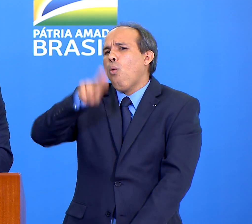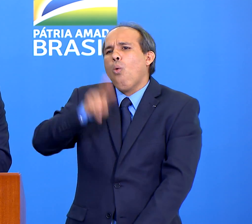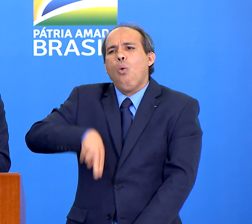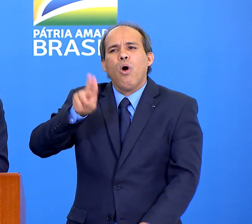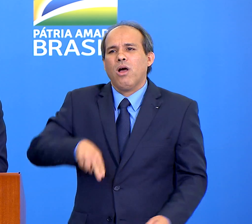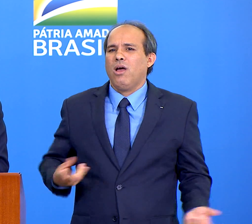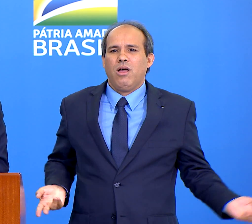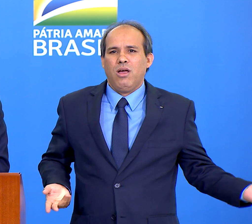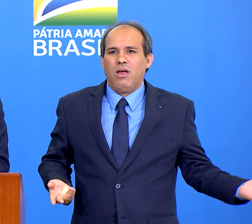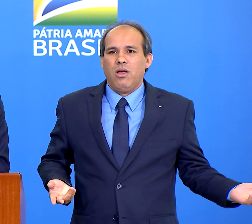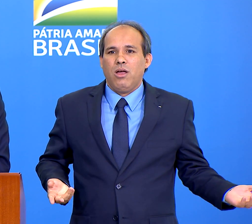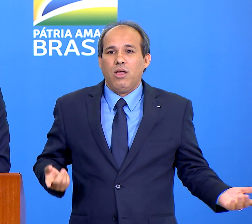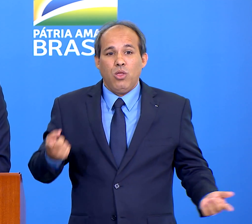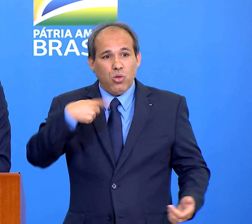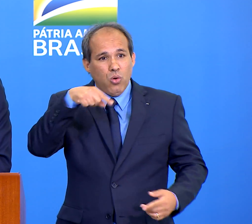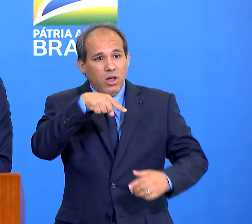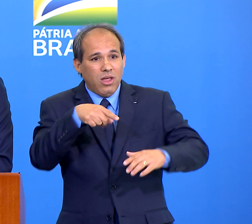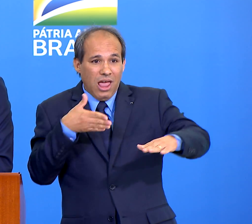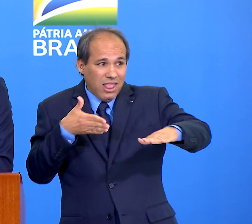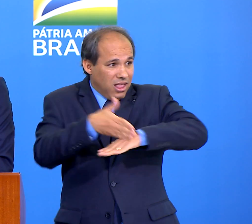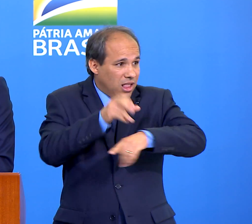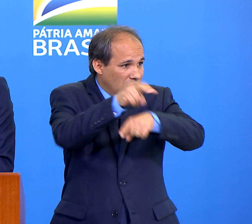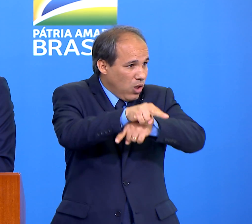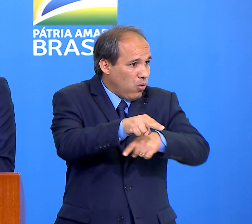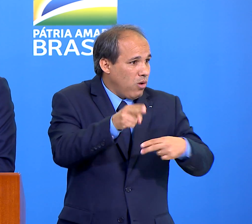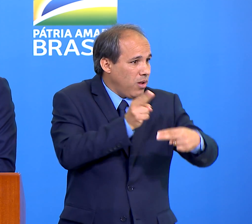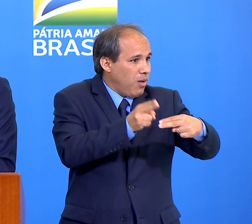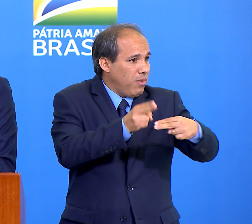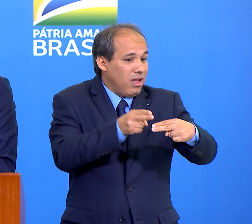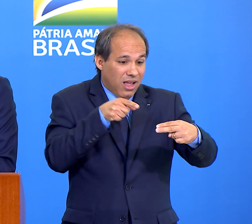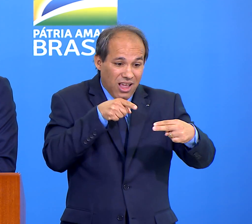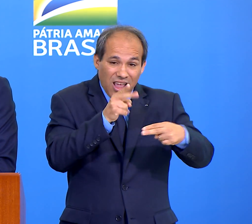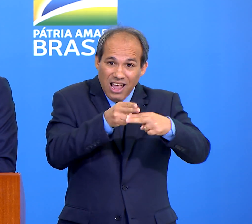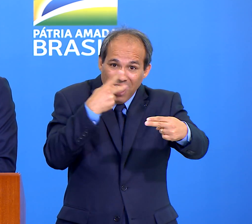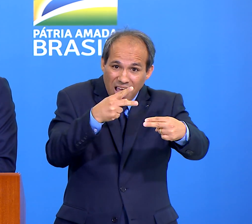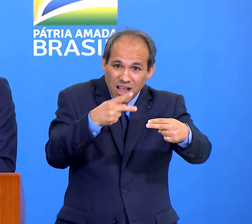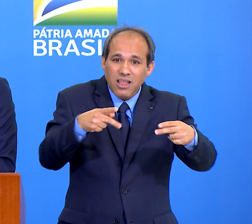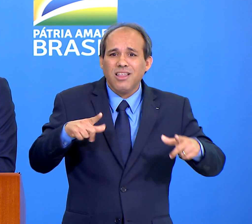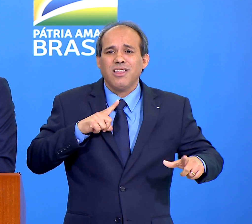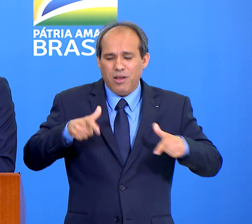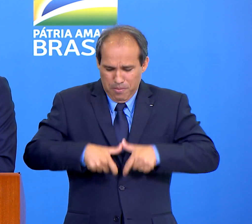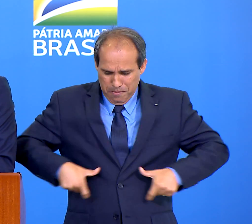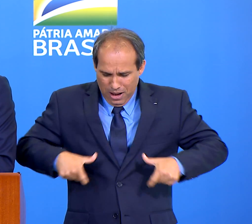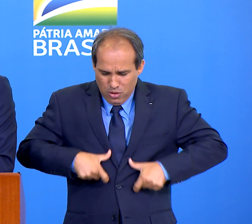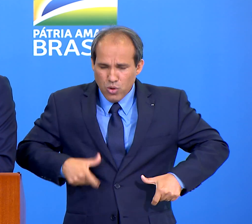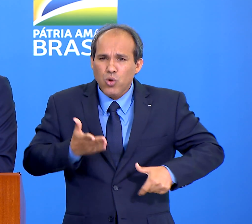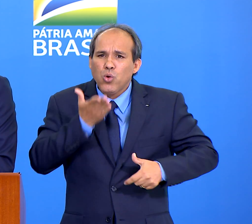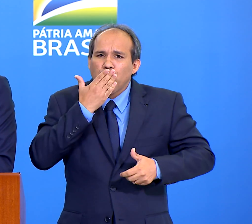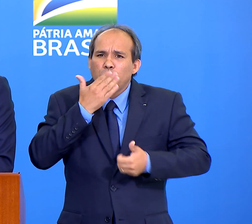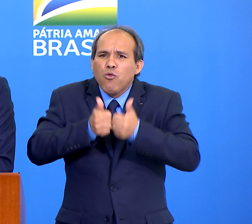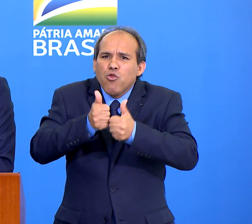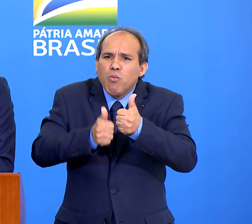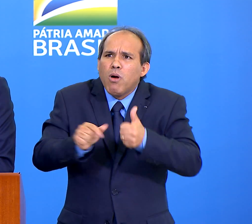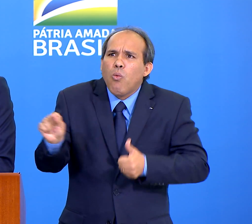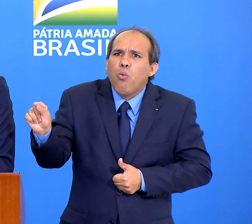quando Nós entramos a caixa patrocinará os clubes de futebol